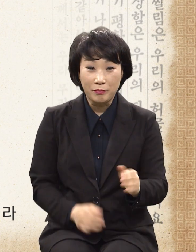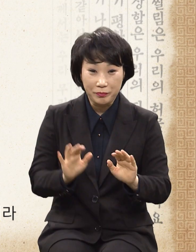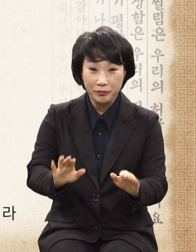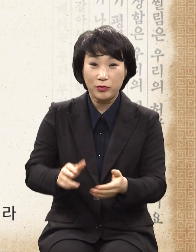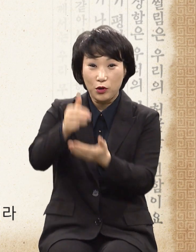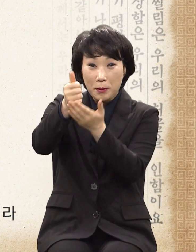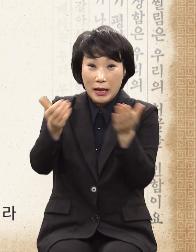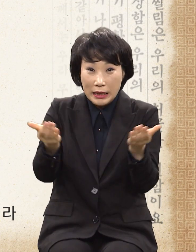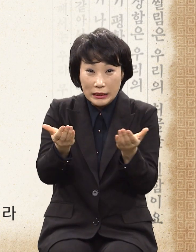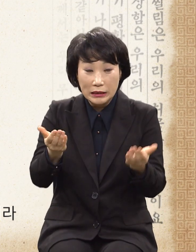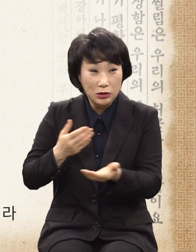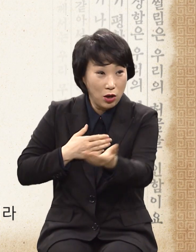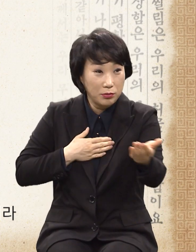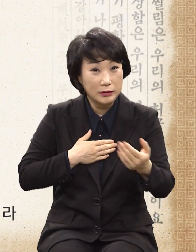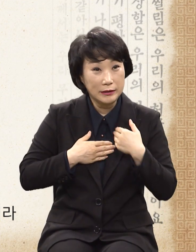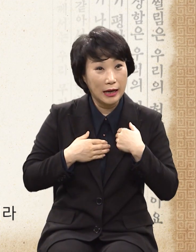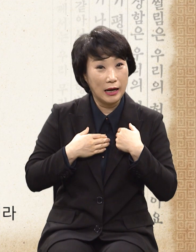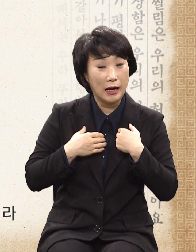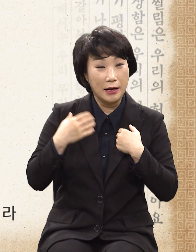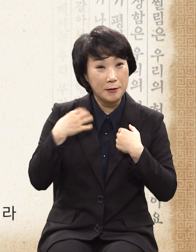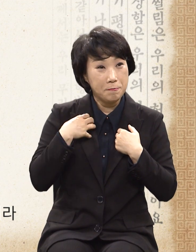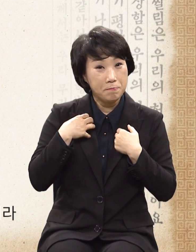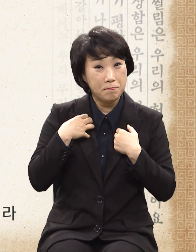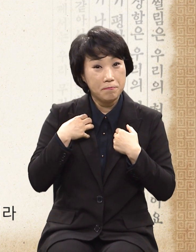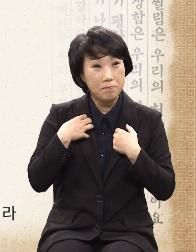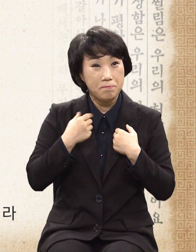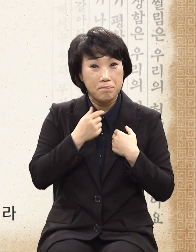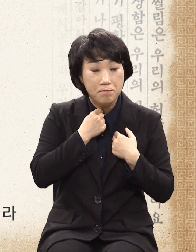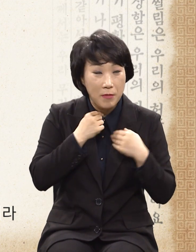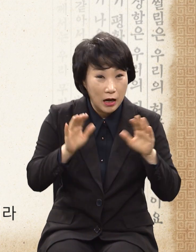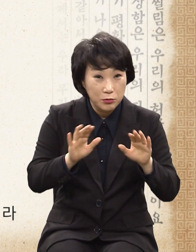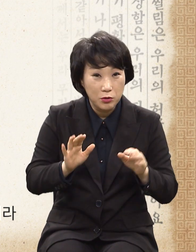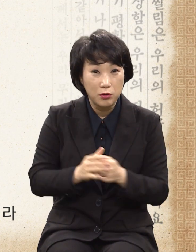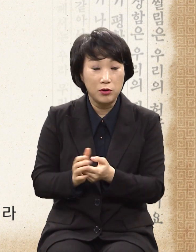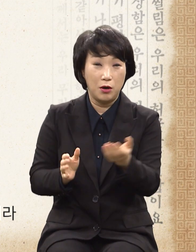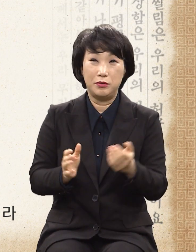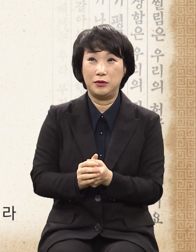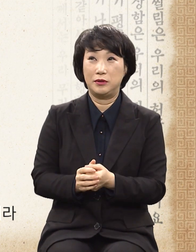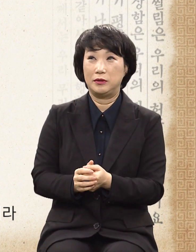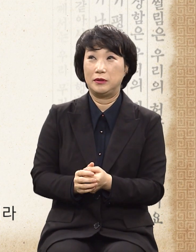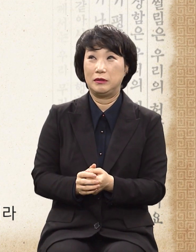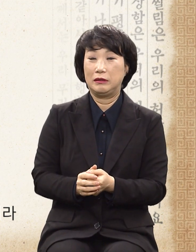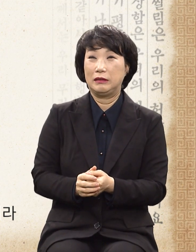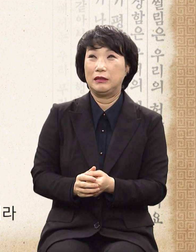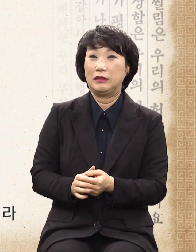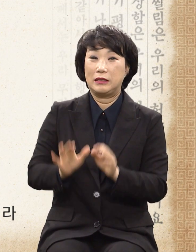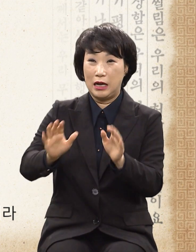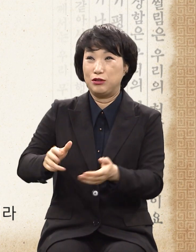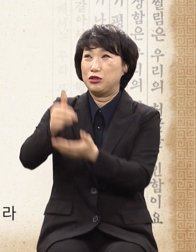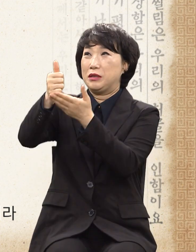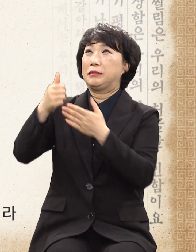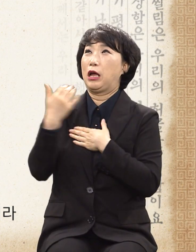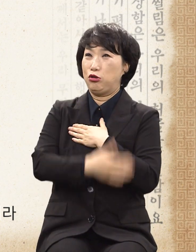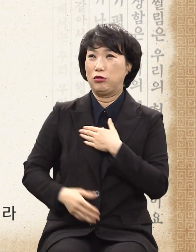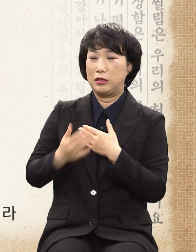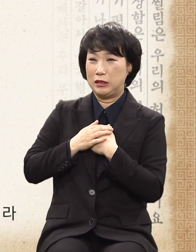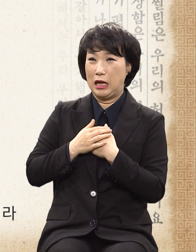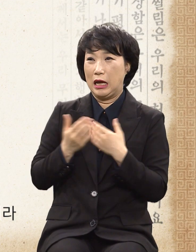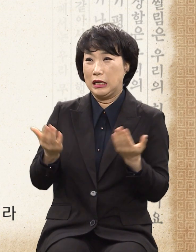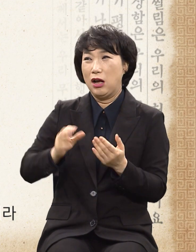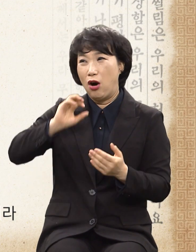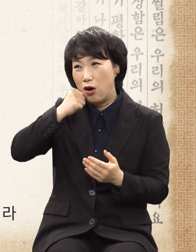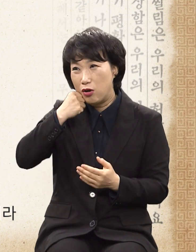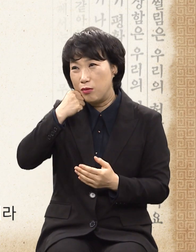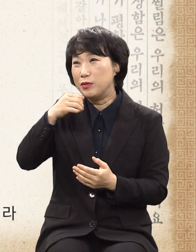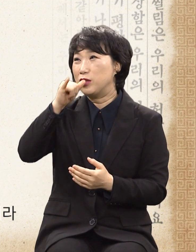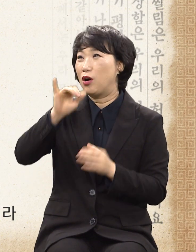주님의 사역을 내가 하려는 자가 아니라 주님이요 내 육신이 어려운 상황에 역사서서